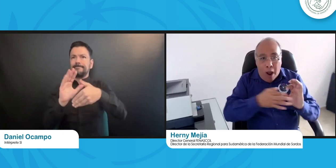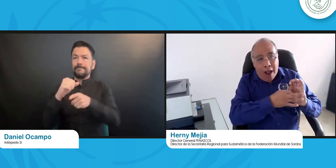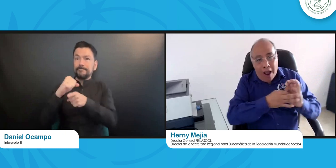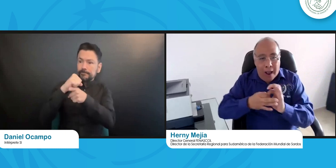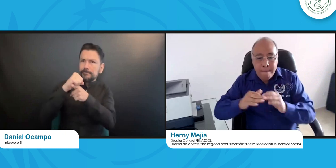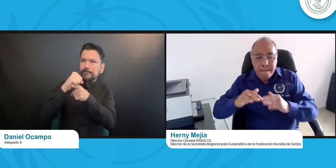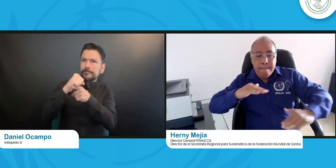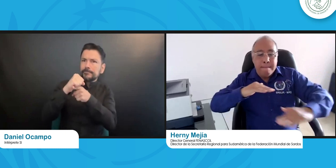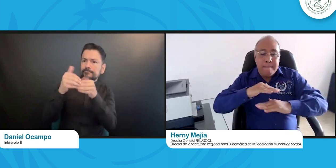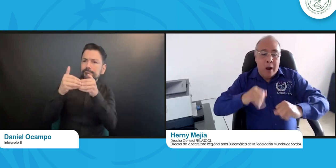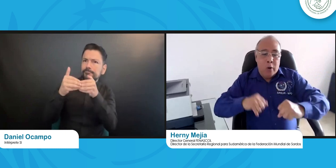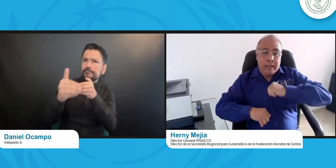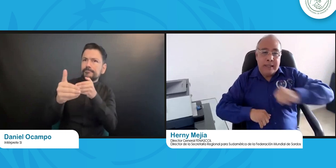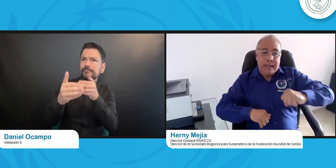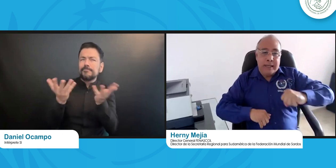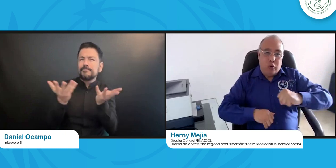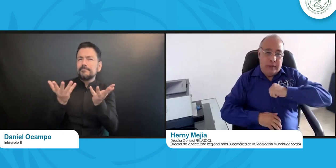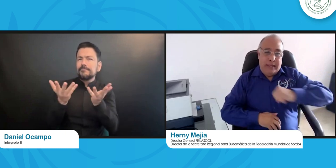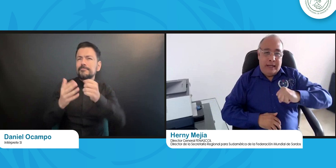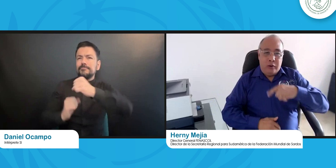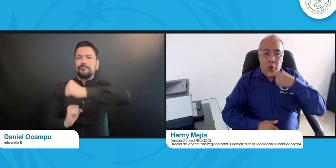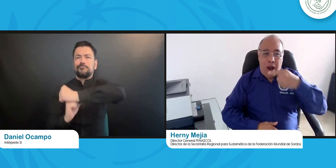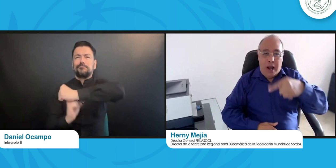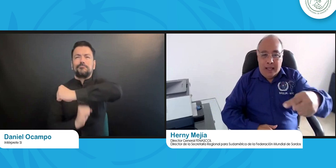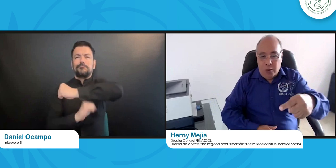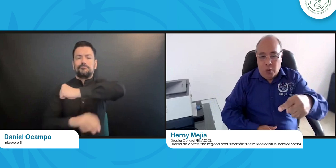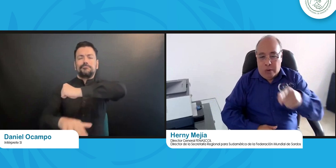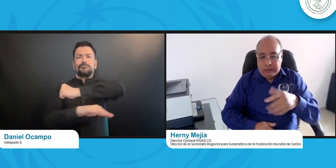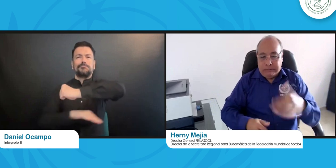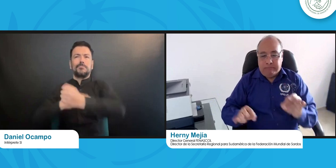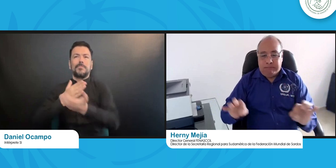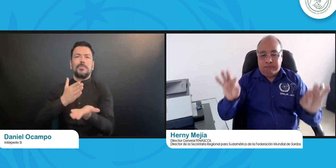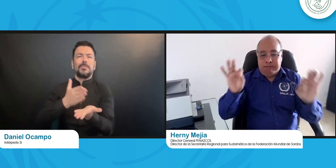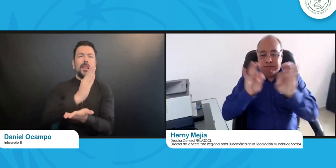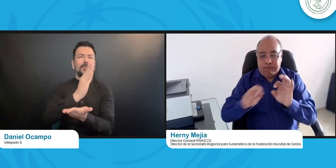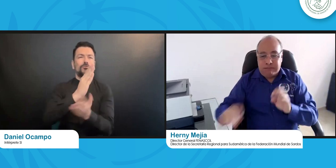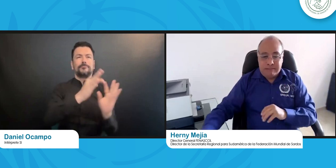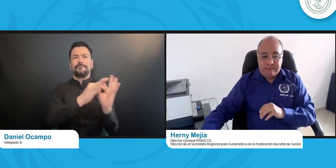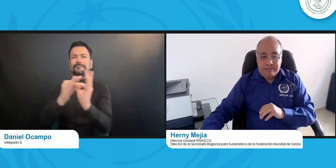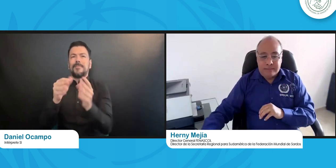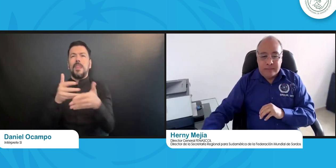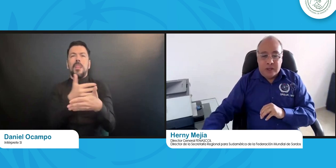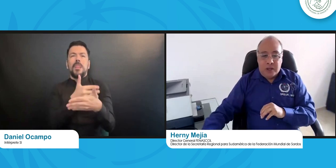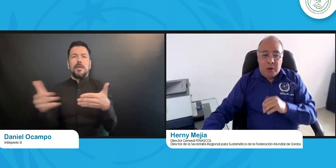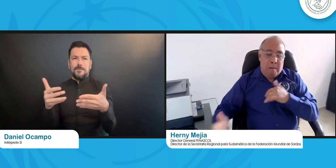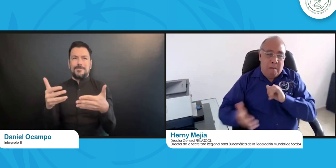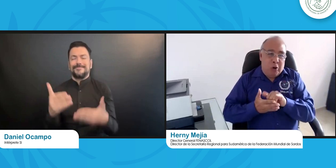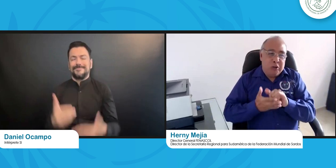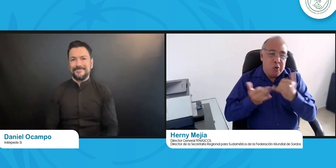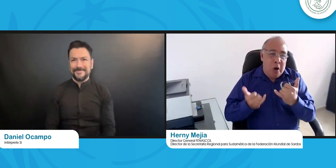en Latinoamérica. Y este reto está bajo el concepto del derecho a la